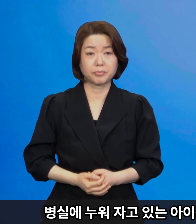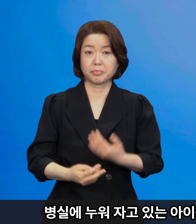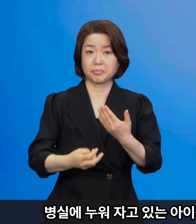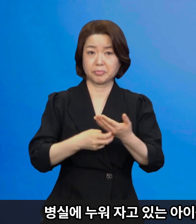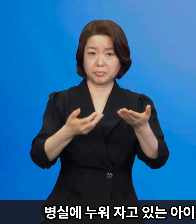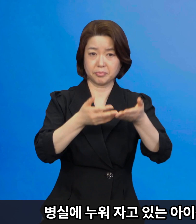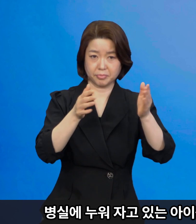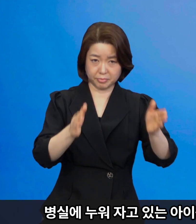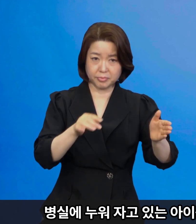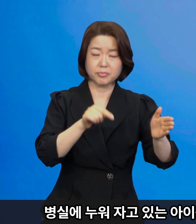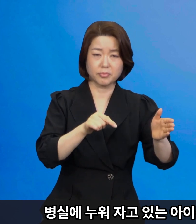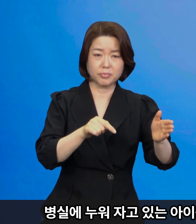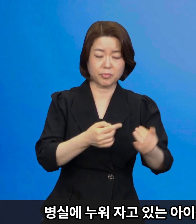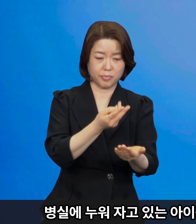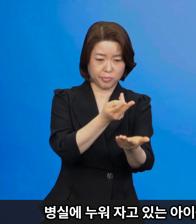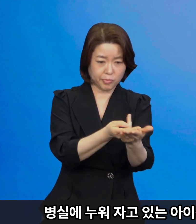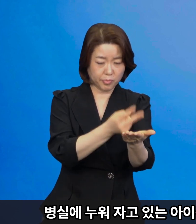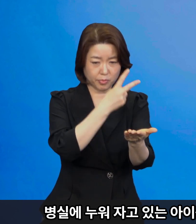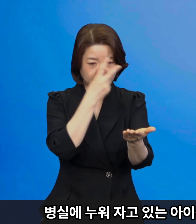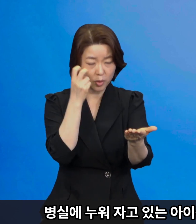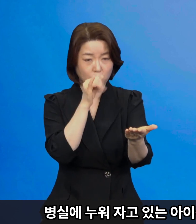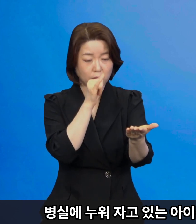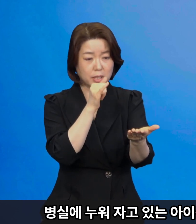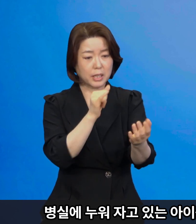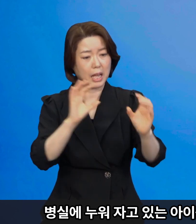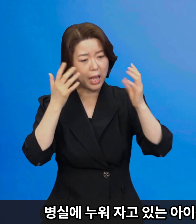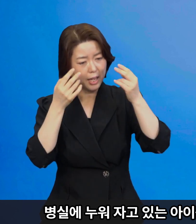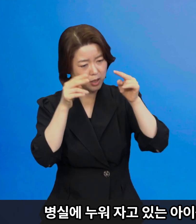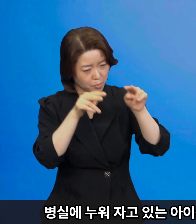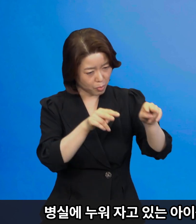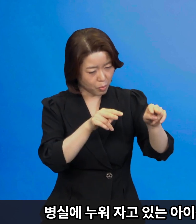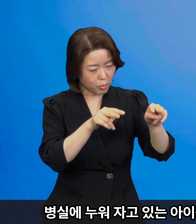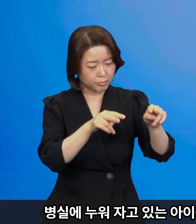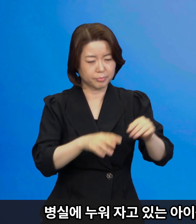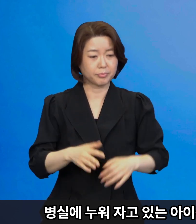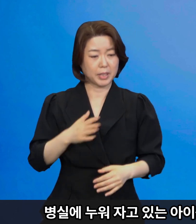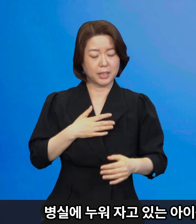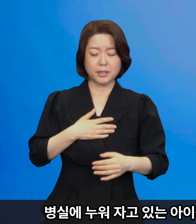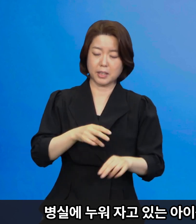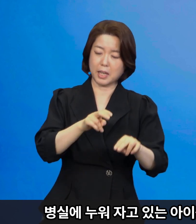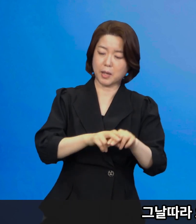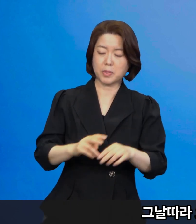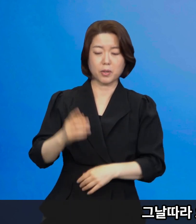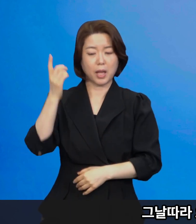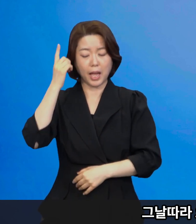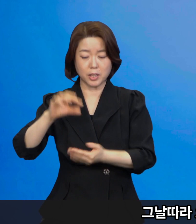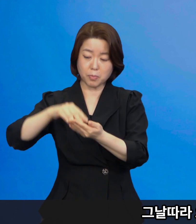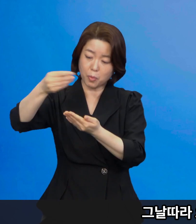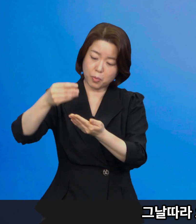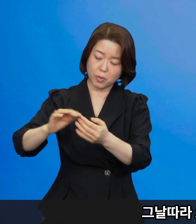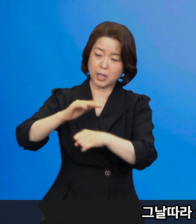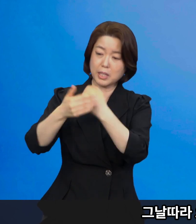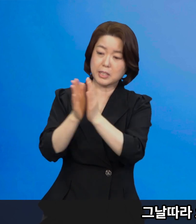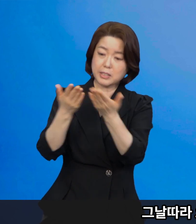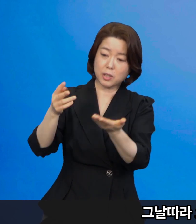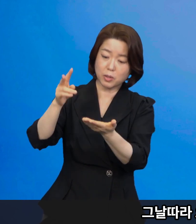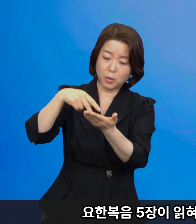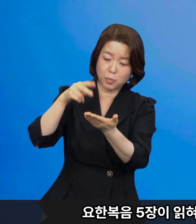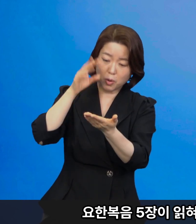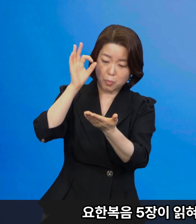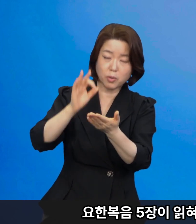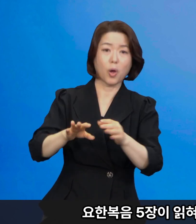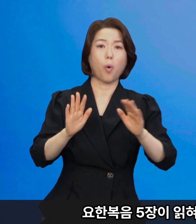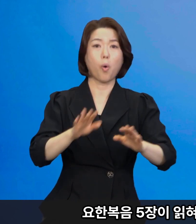병실에 누워 자고 있는 아이를 보면서 핸드폰 성경을 열었는데 그날따라 오늘의